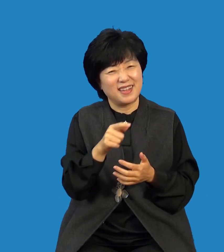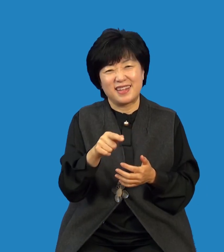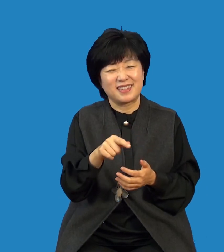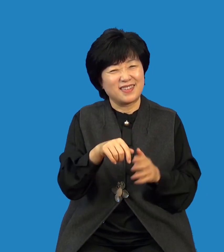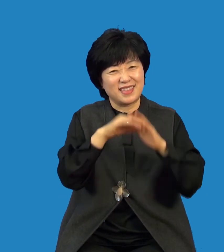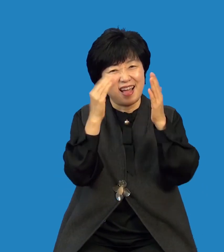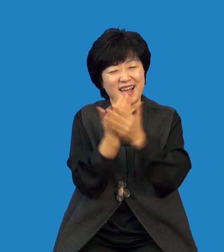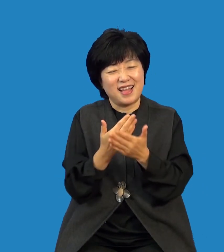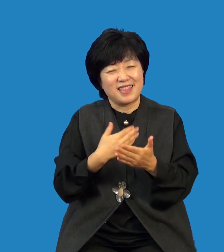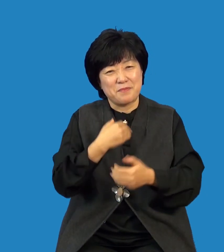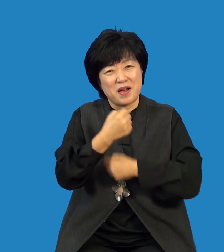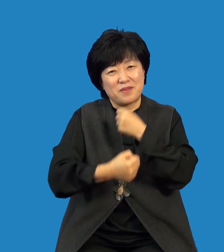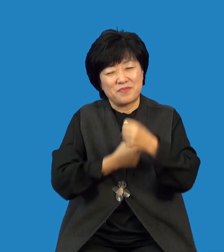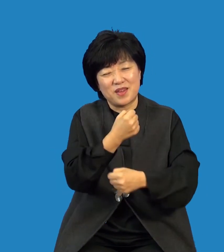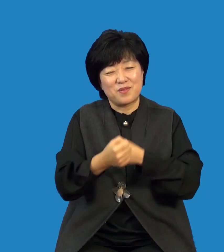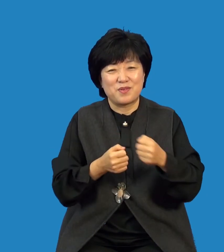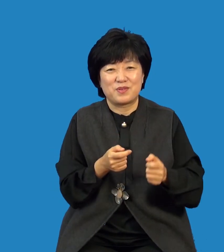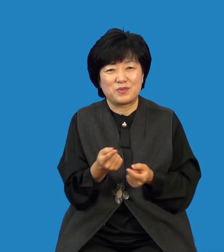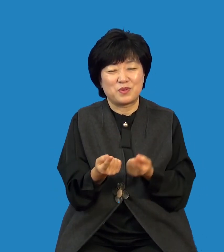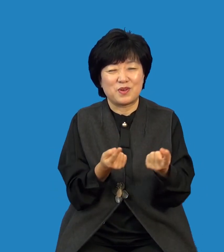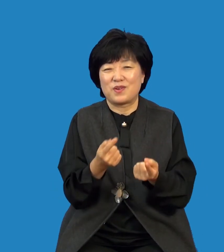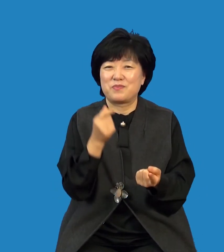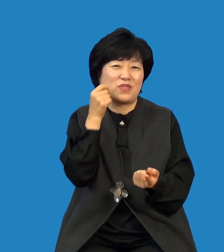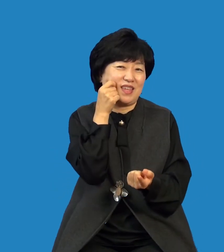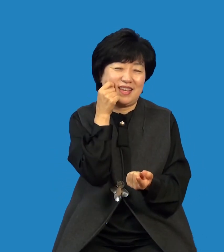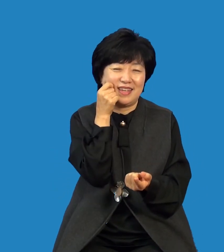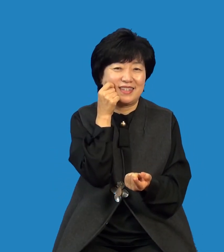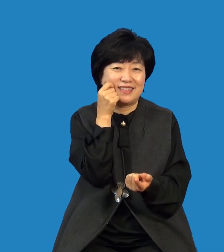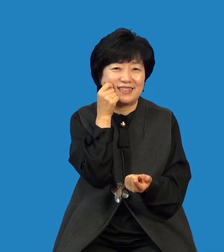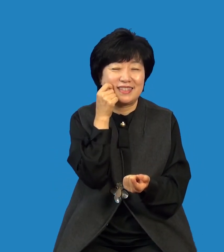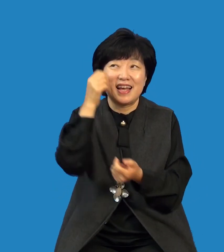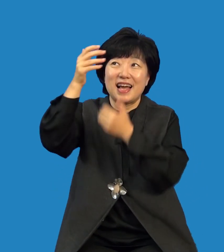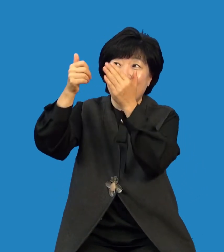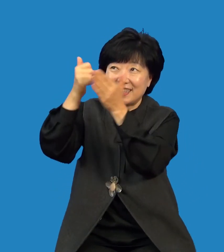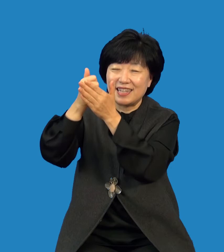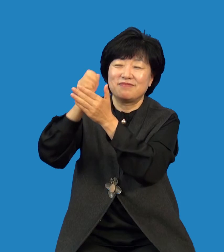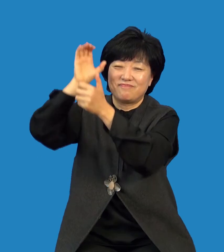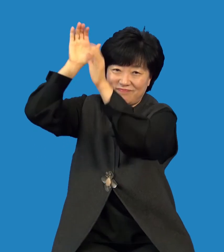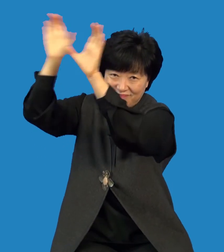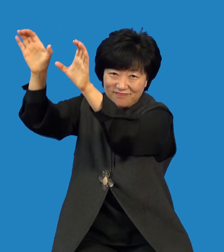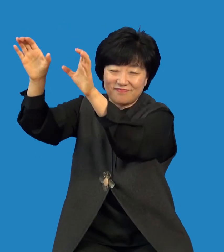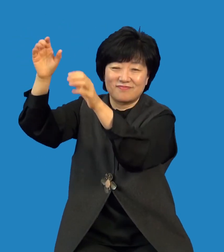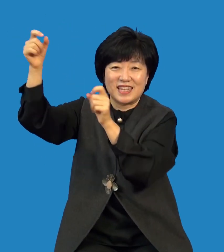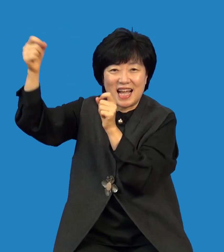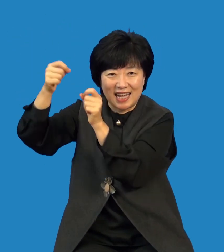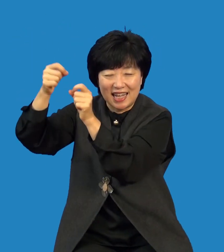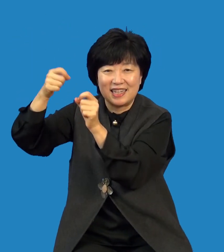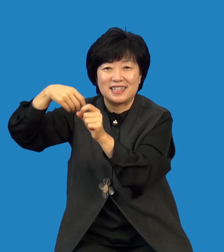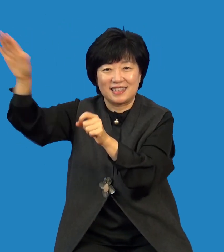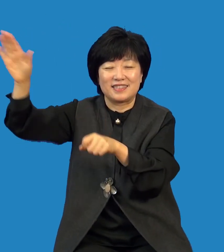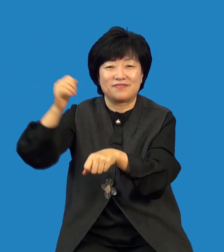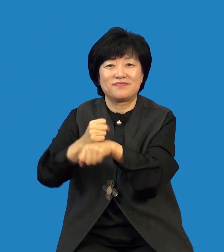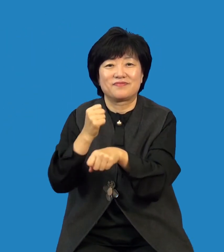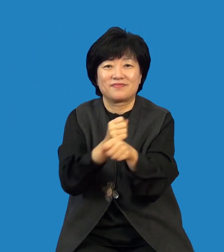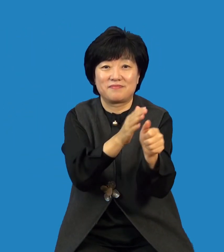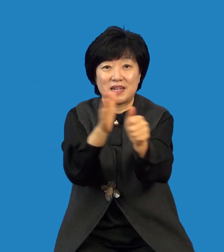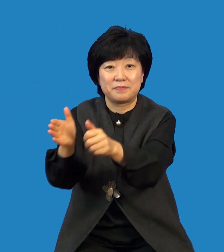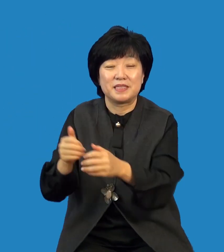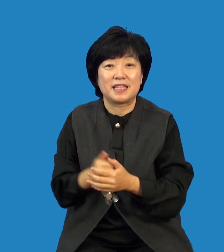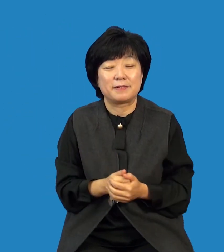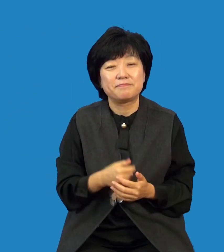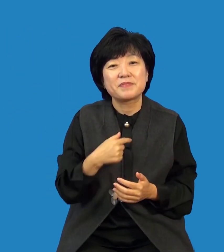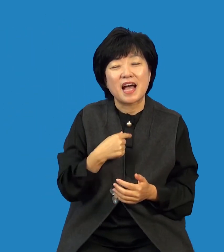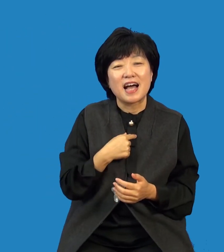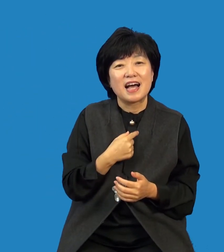거야. 우리 하나님께 가까이 가는 여러분 되시기를 주의 이름으로 축원합니다. 이제 간증 하나 하고 오늘 설교 마무리하려고 하는데 아마 제가 여러 번